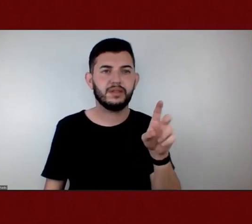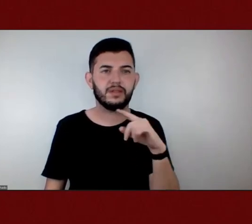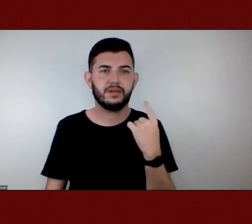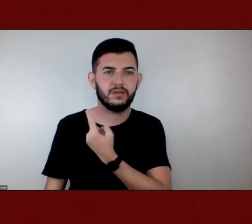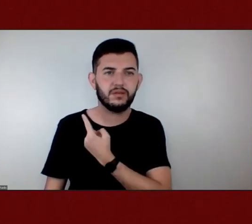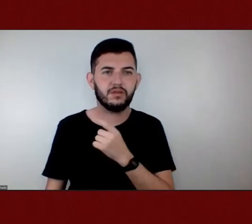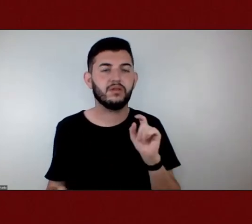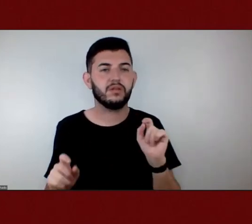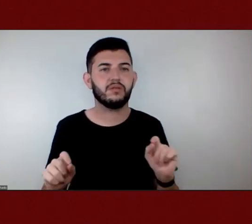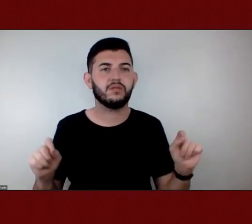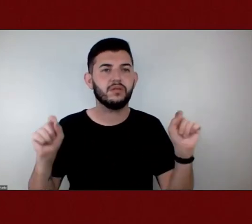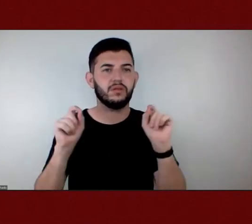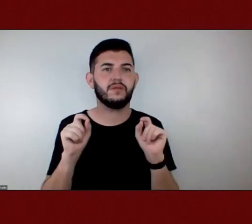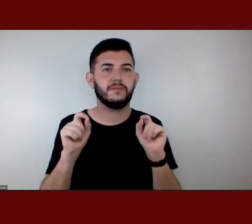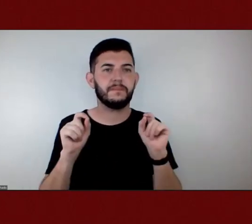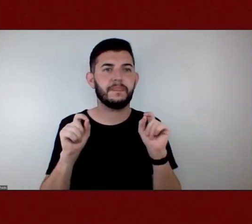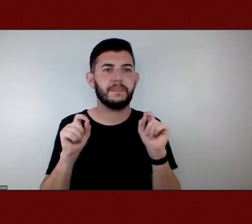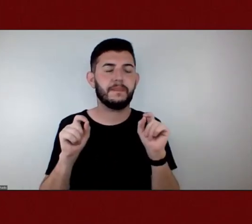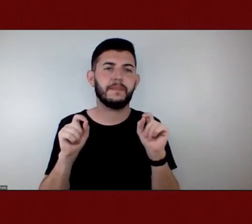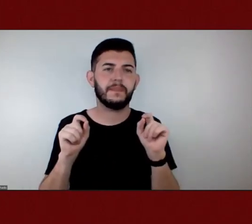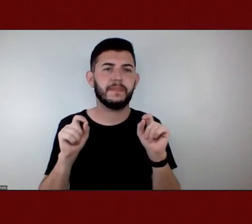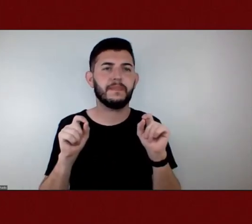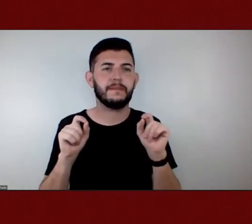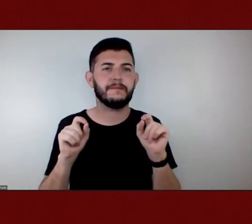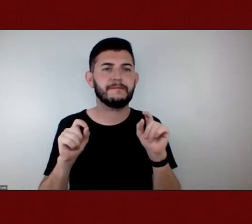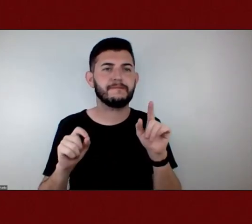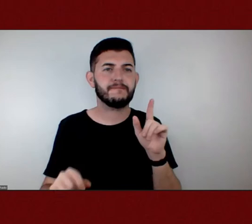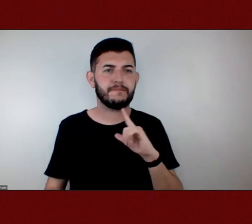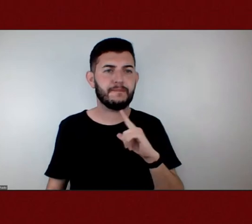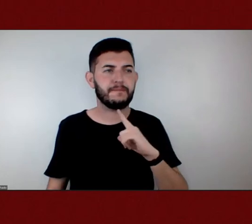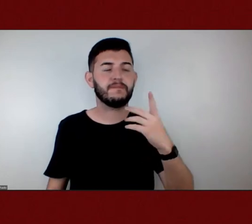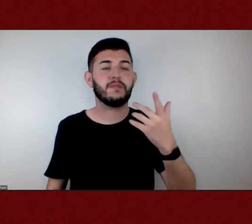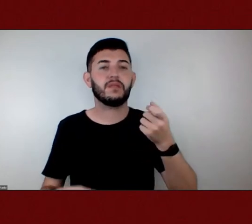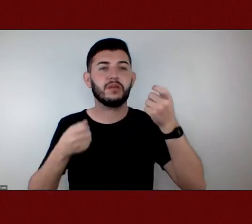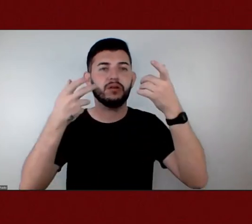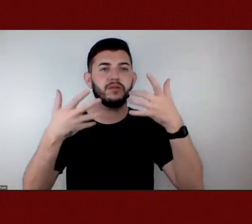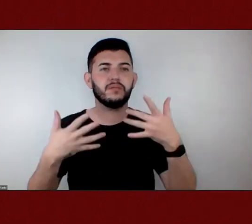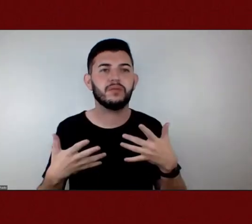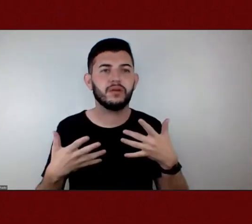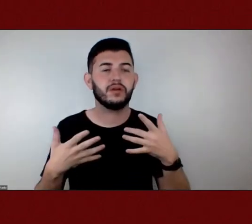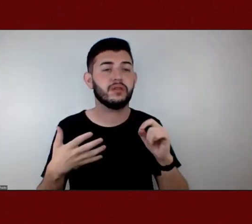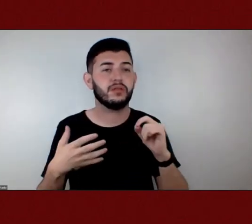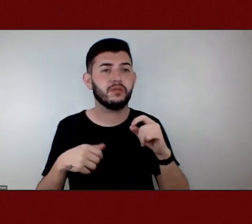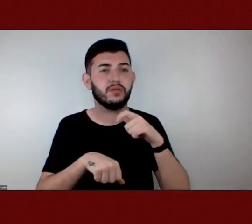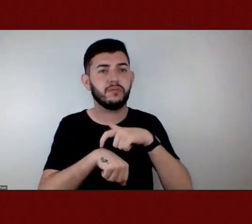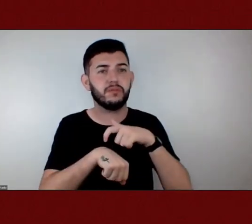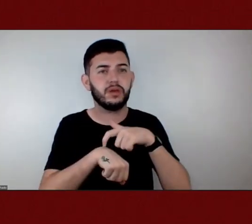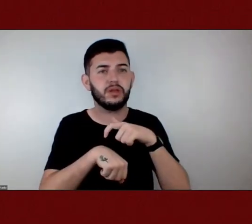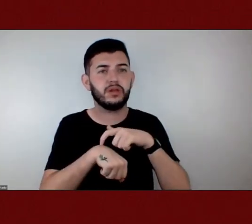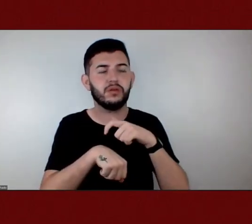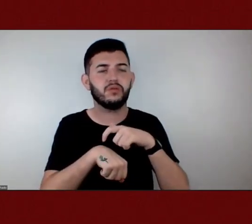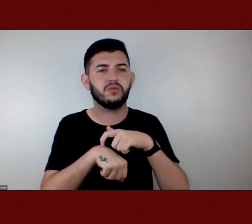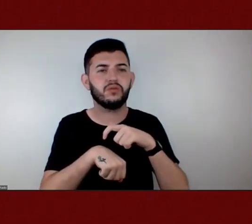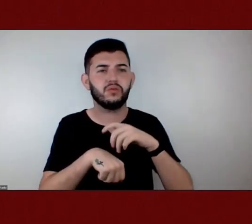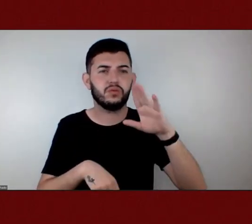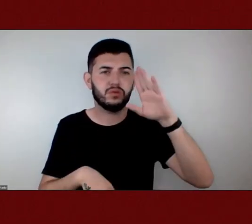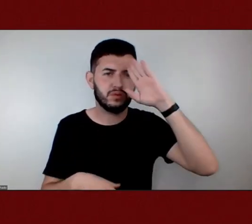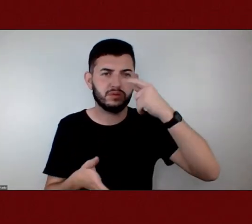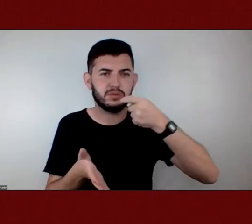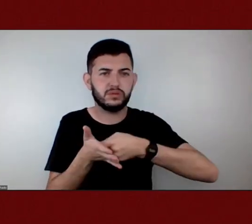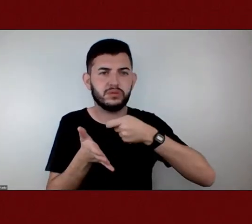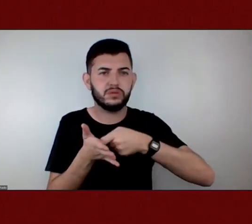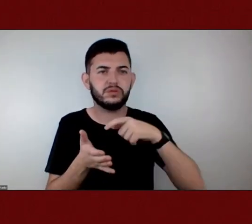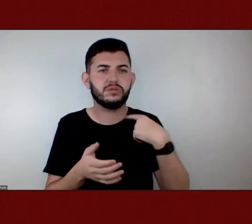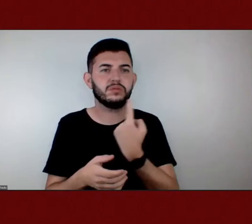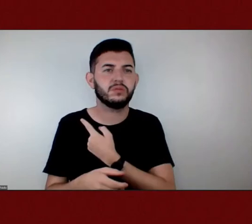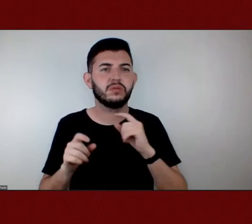sem o qual não se explica o primeiro e extenso período ditatorial da nossa modernização capitalista,